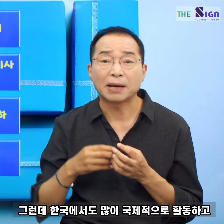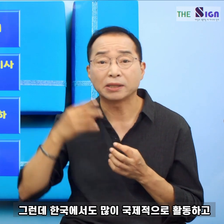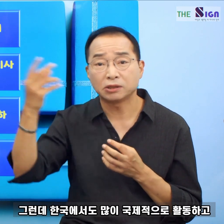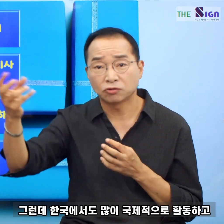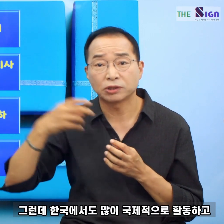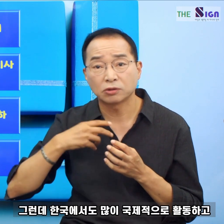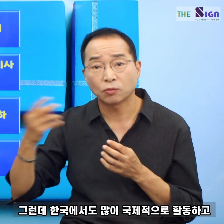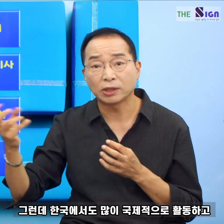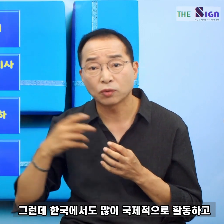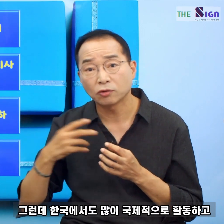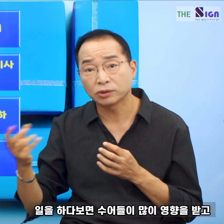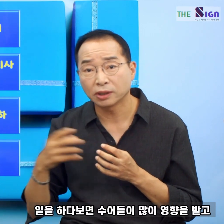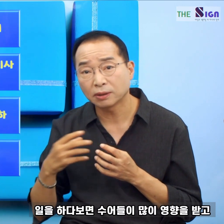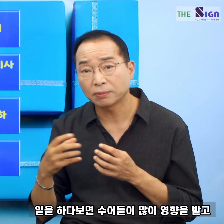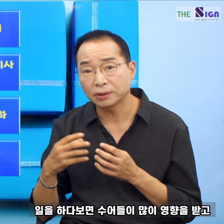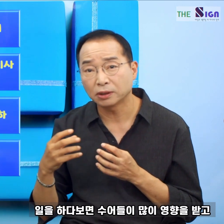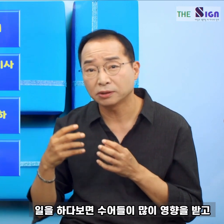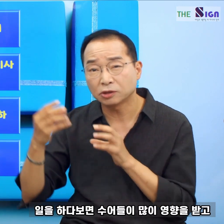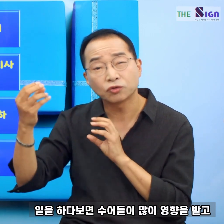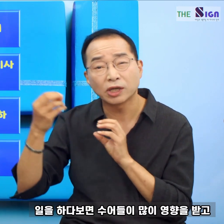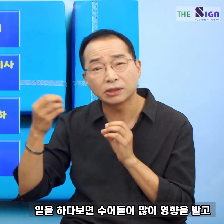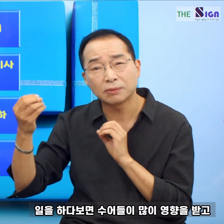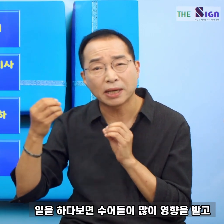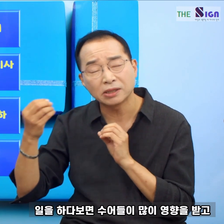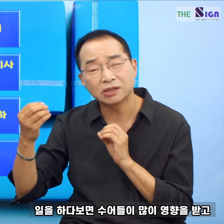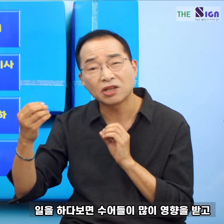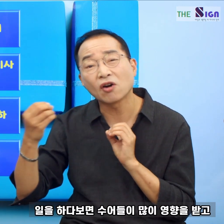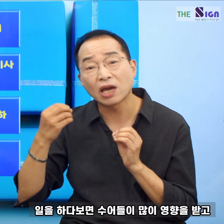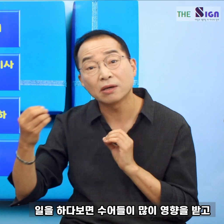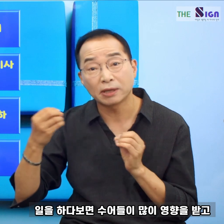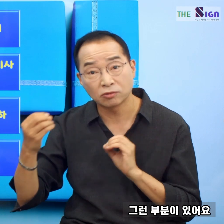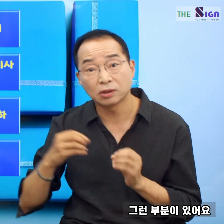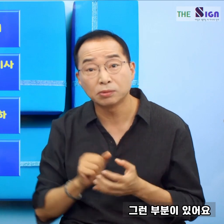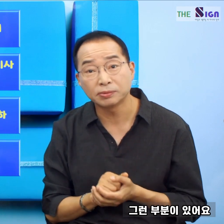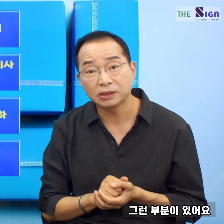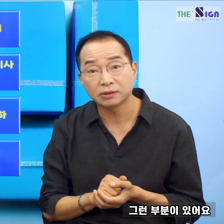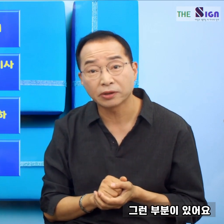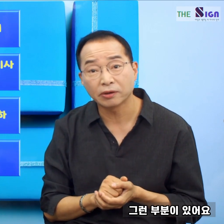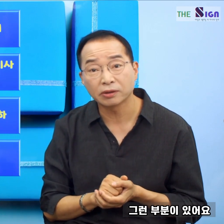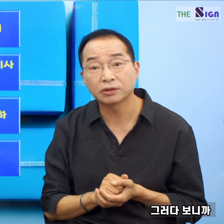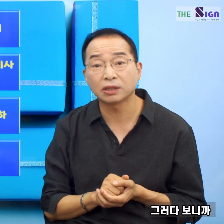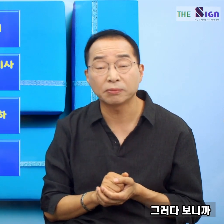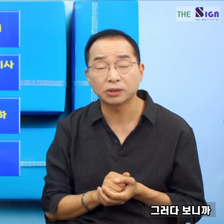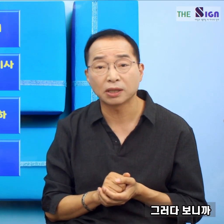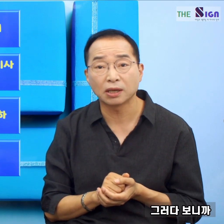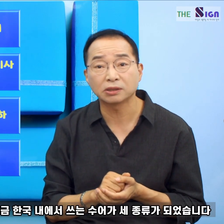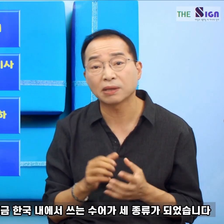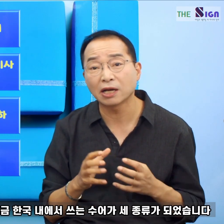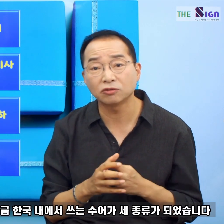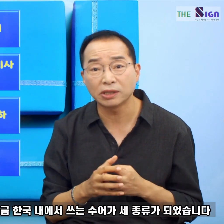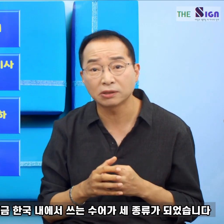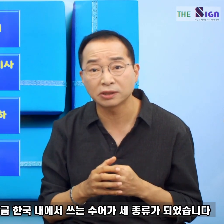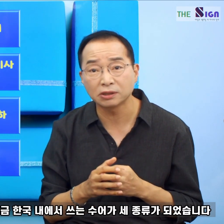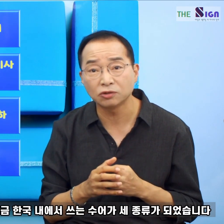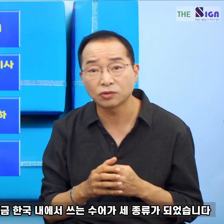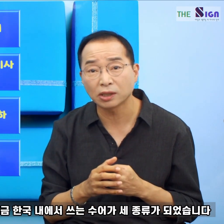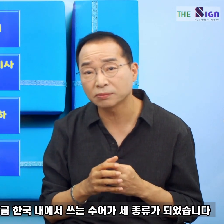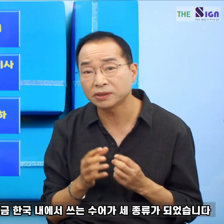이제 국제적으로 활동하고 일을 하다 보면은 이제 수화들이 많이 이제 영향을 받고 그런 부분이 있어요. 그러다 보니까 지금 한국 내에서 쓰는 수화가 좀 세